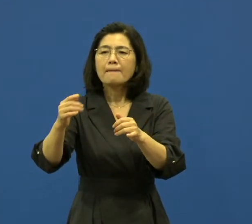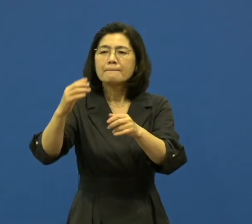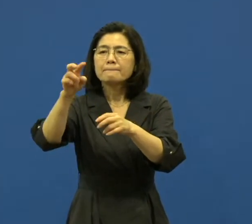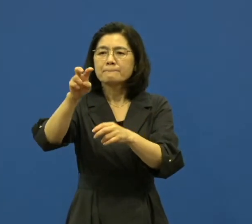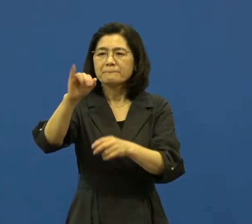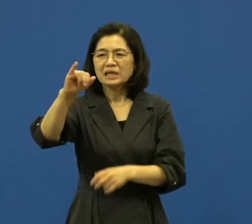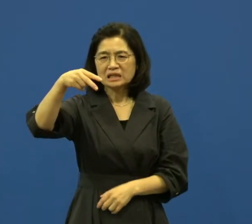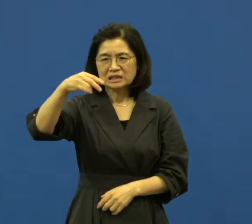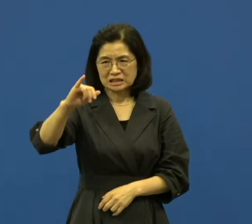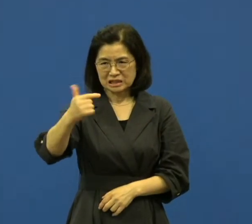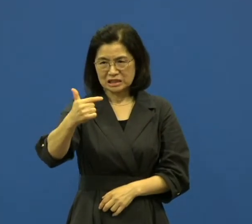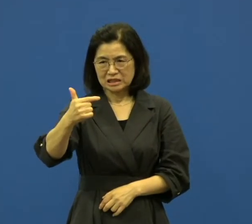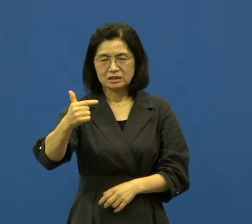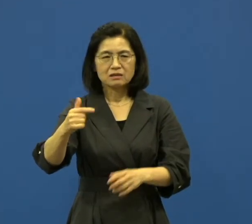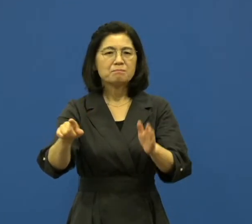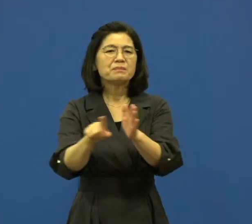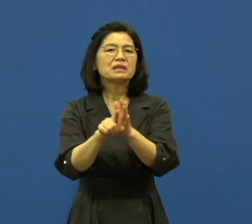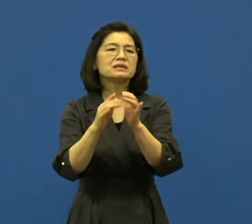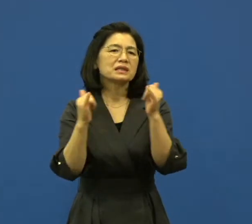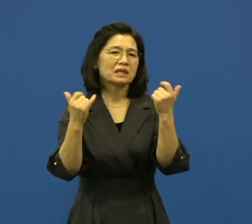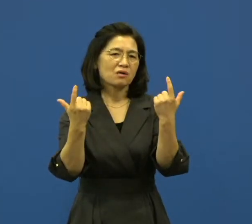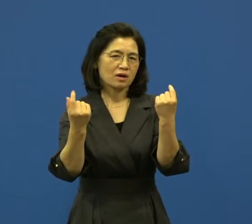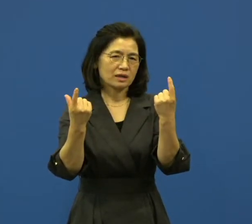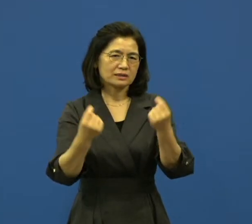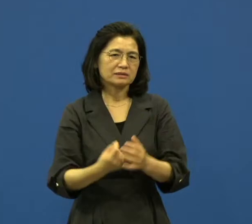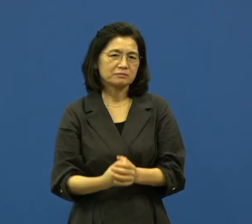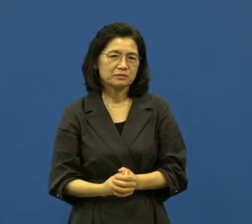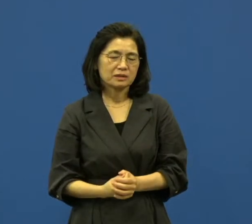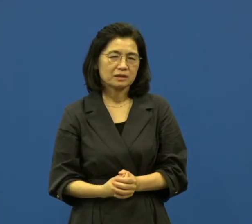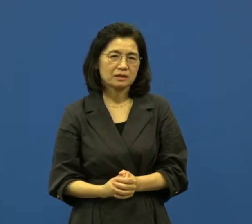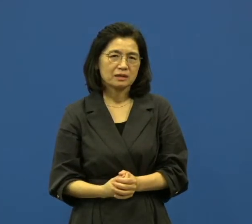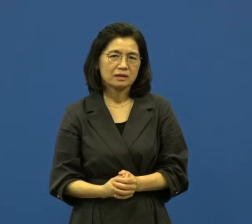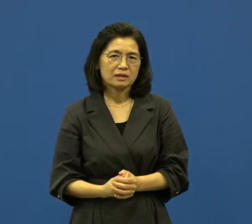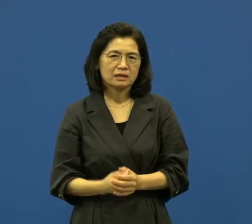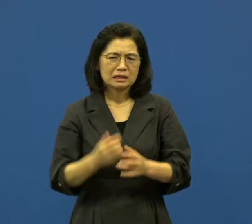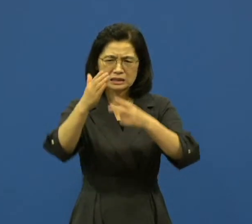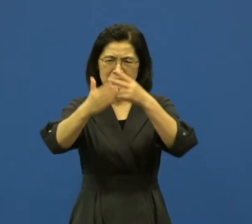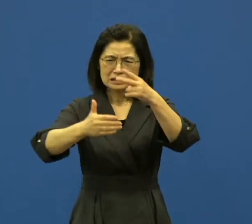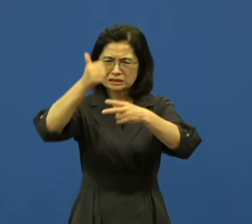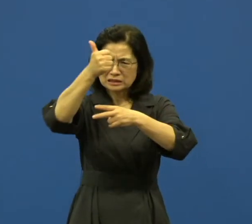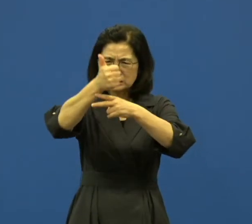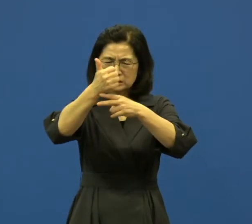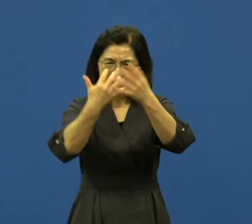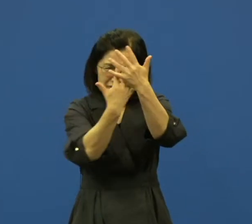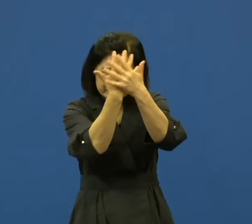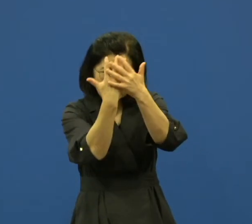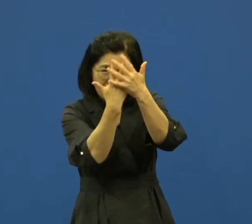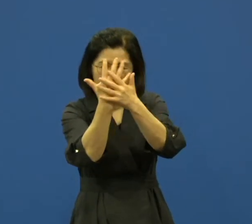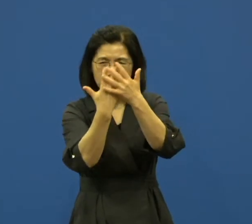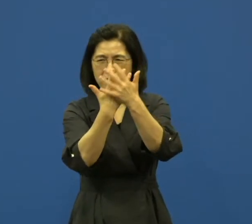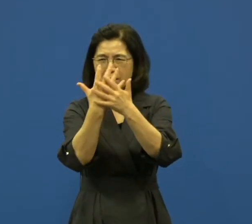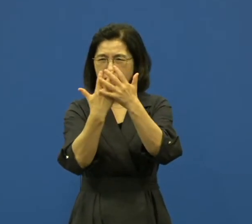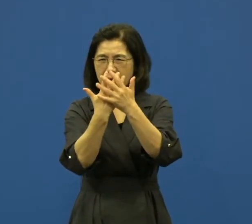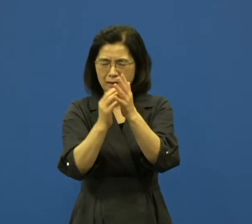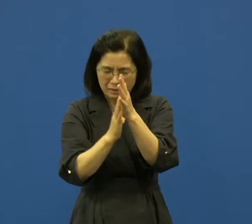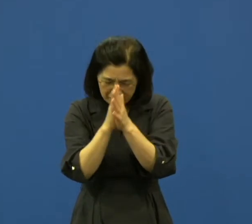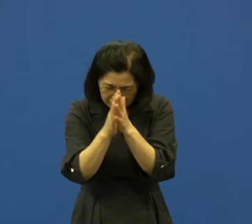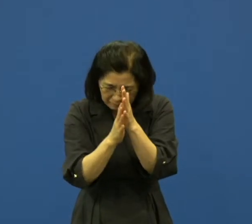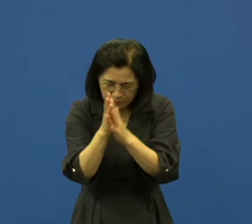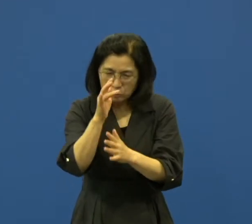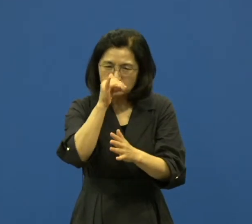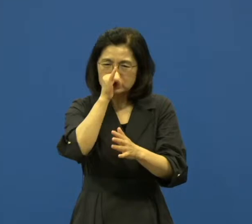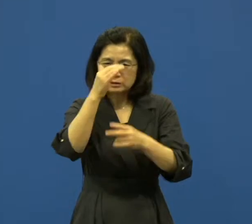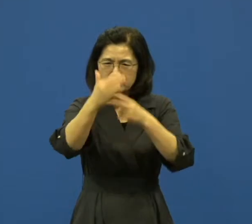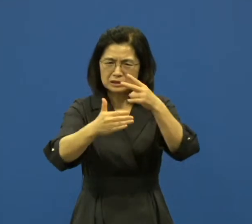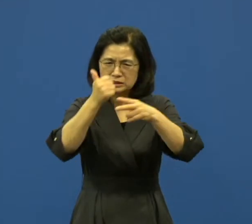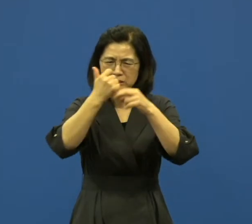이 미신이라는 말은 애매모호한 신이죠. 빌고 있지만 확신은 가지 않는 것입니다.